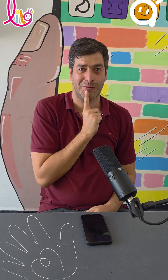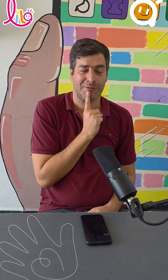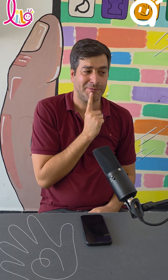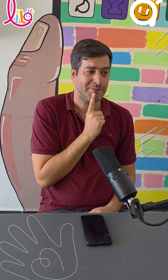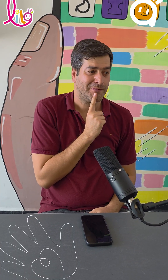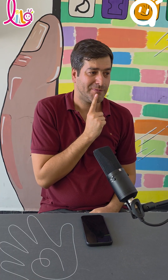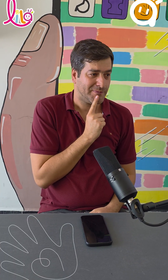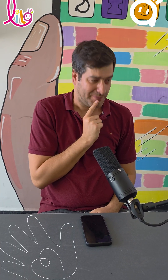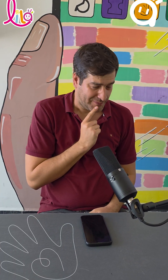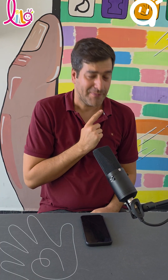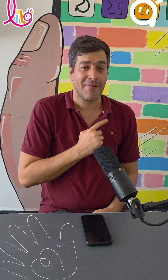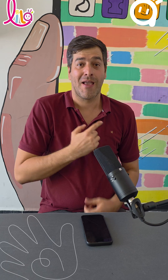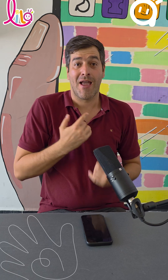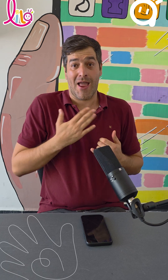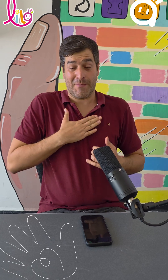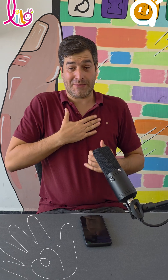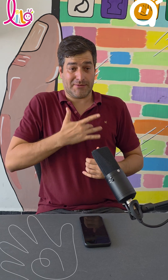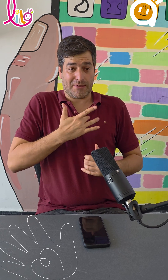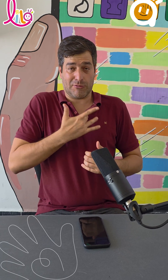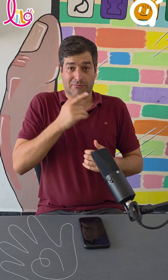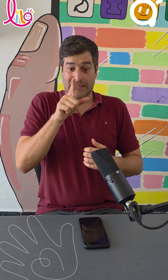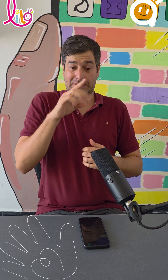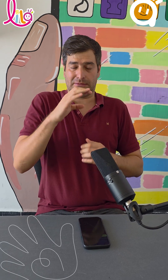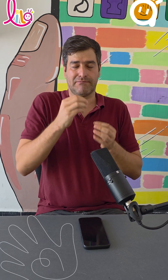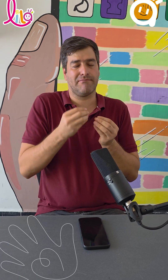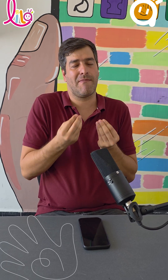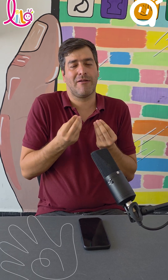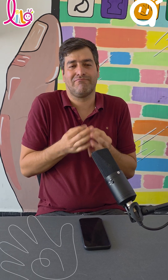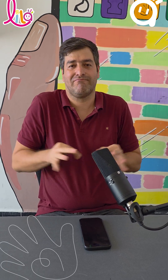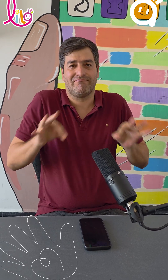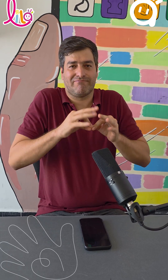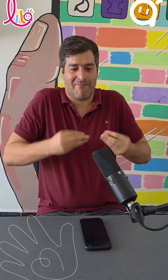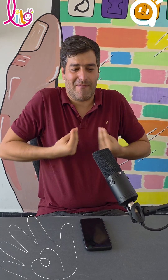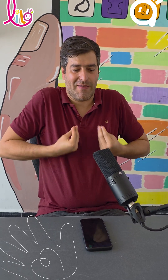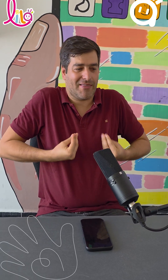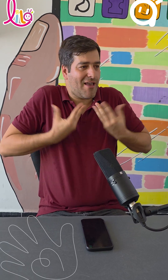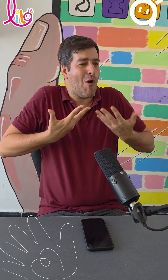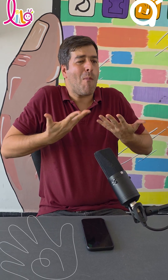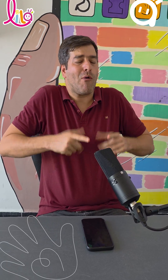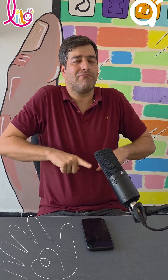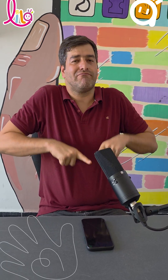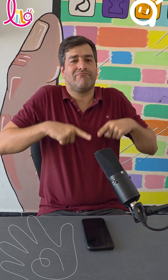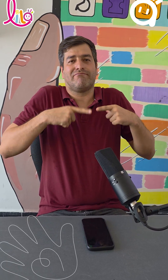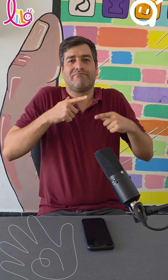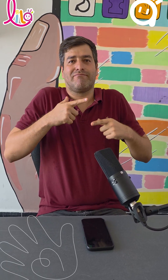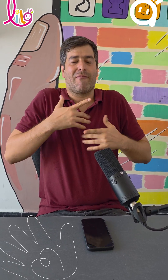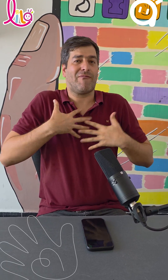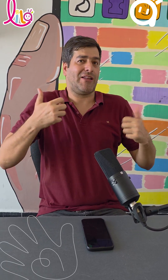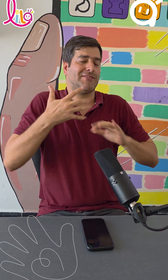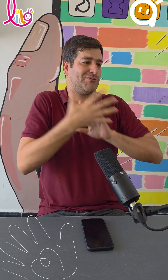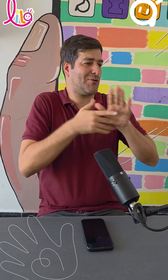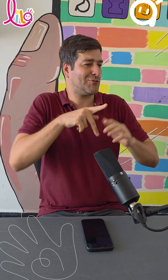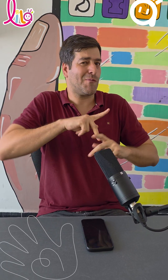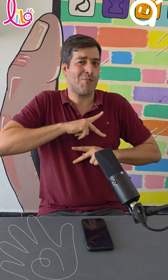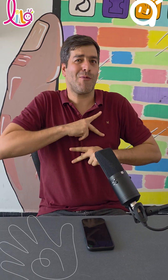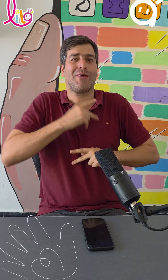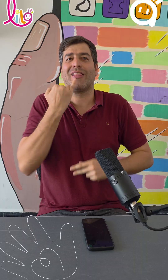decir, todos me van a conocer que soy una persona sorda al comunicarme en lengua de señas. Por eso, para mí, lo es todo, es mi vida y me siento